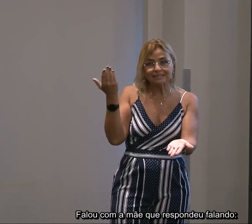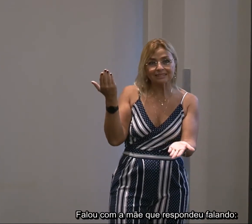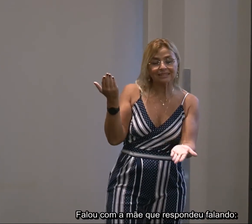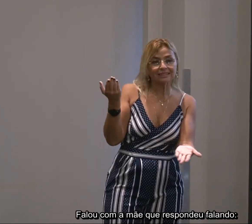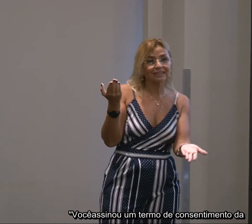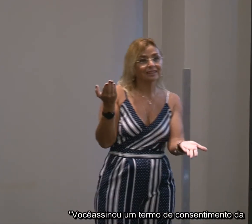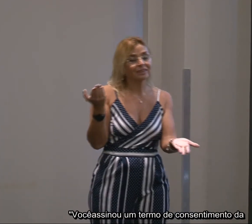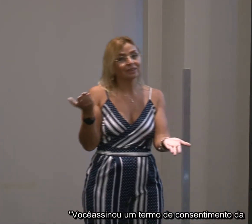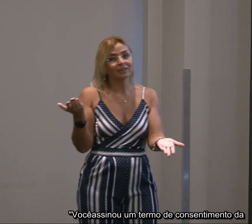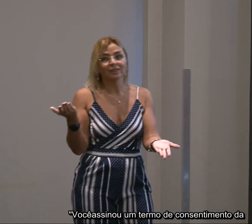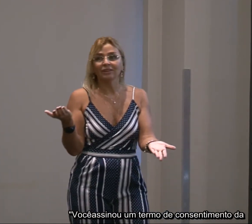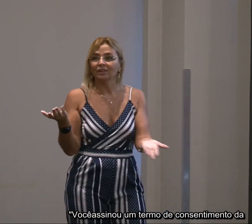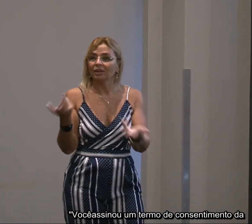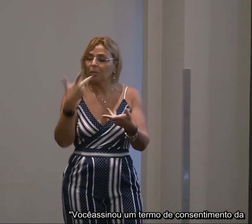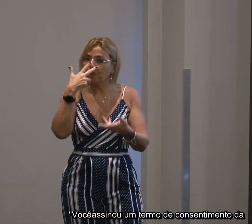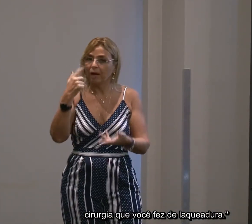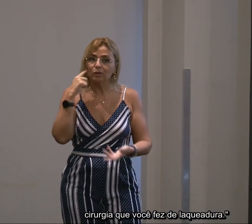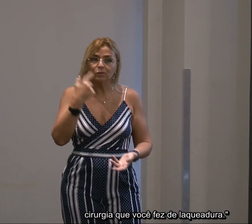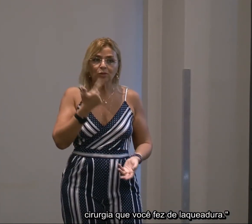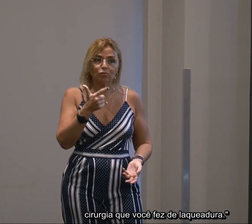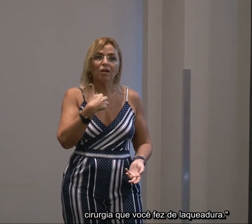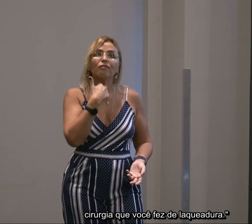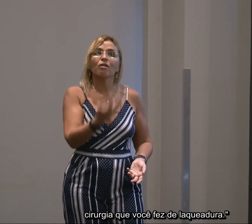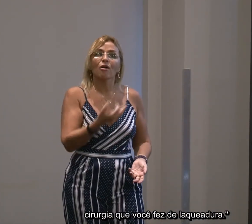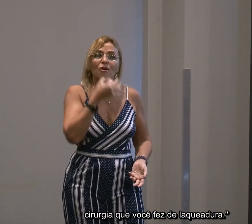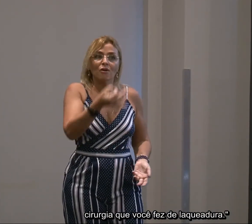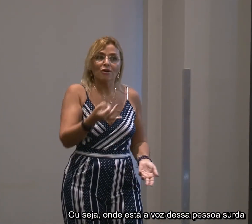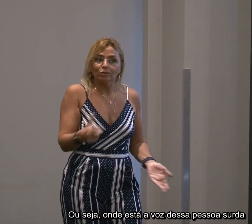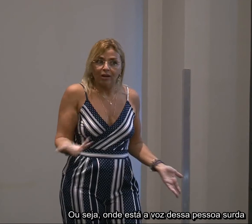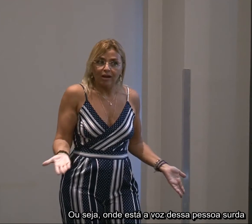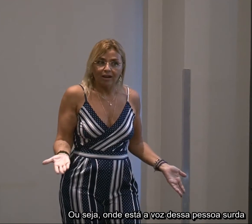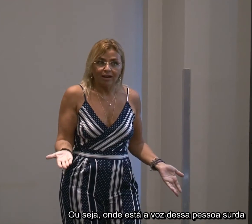não, você assinou um termo de consentimento da cirurgia que você fez de laqueadura. Ou seja,